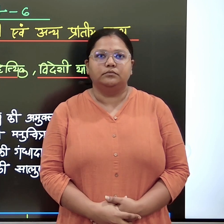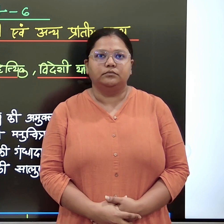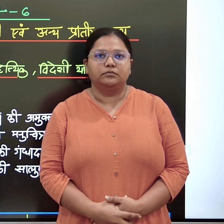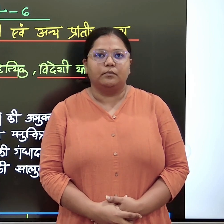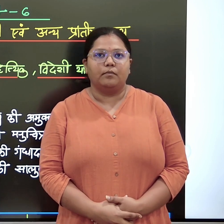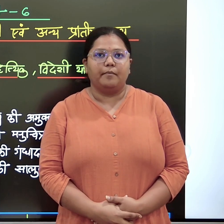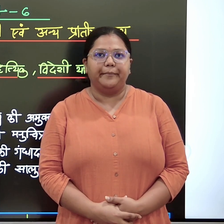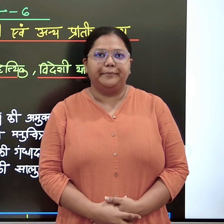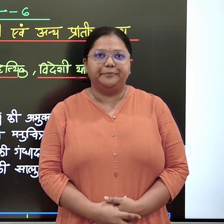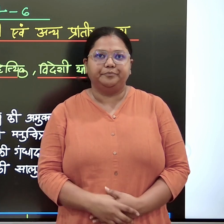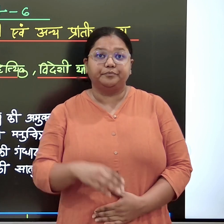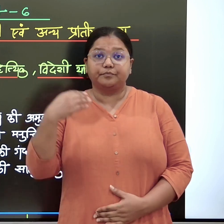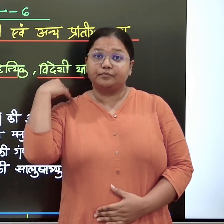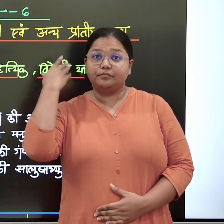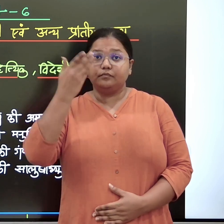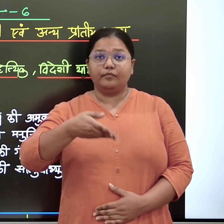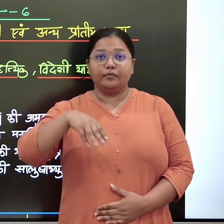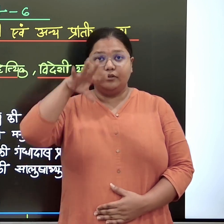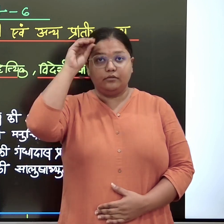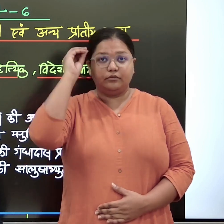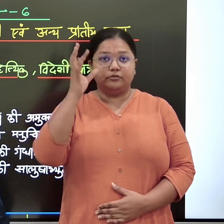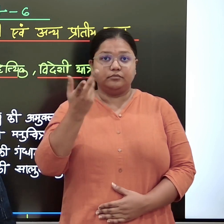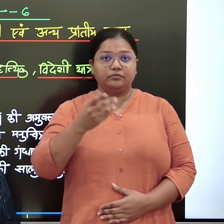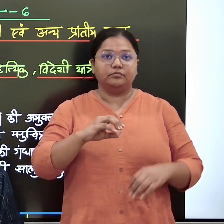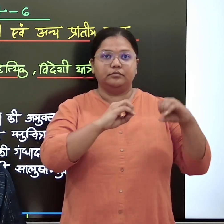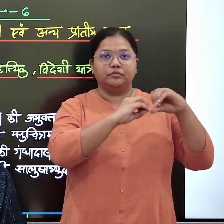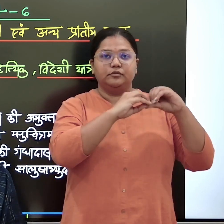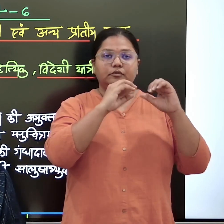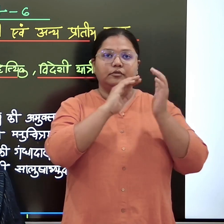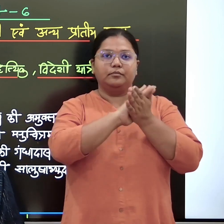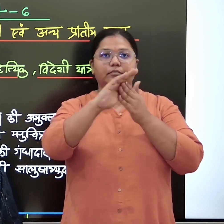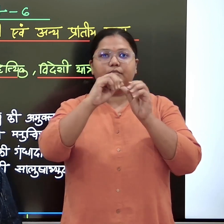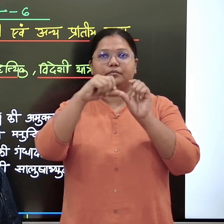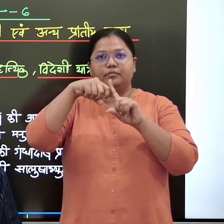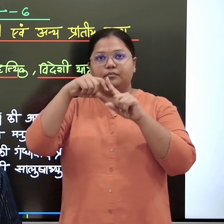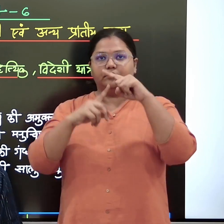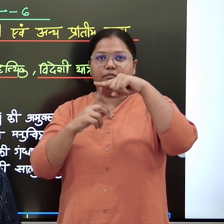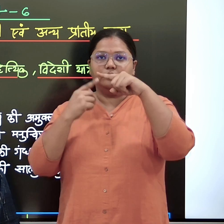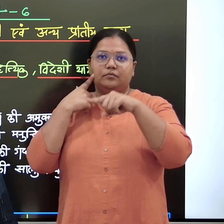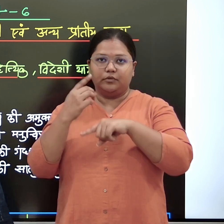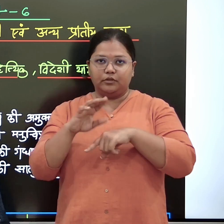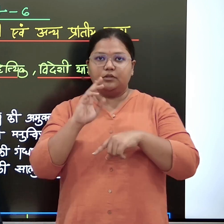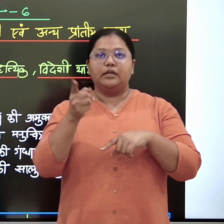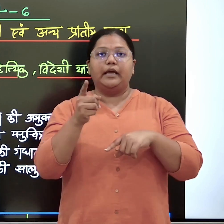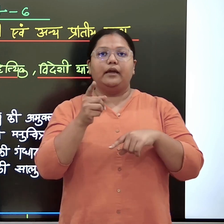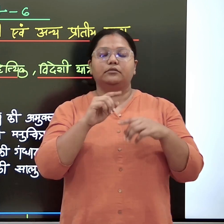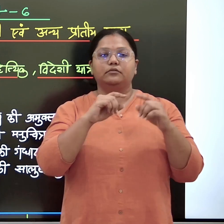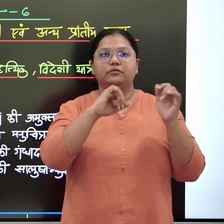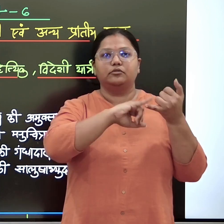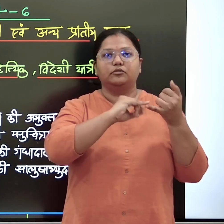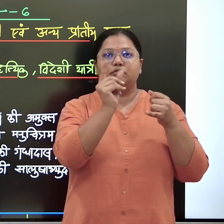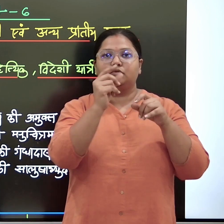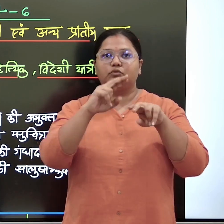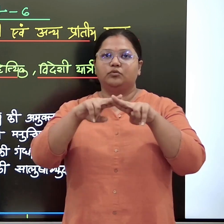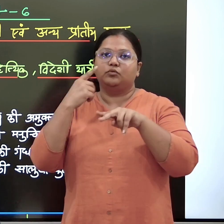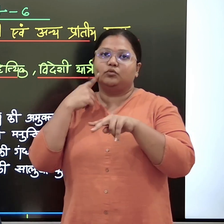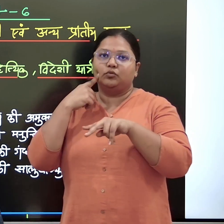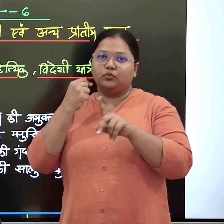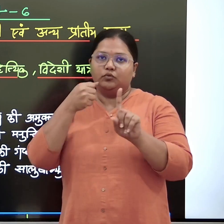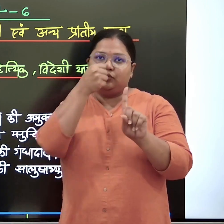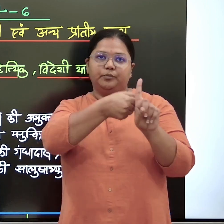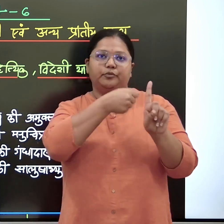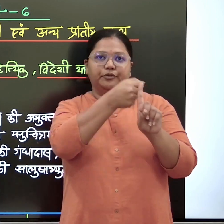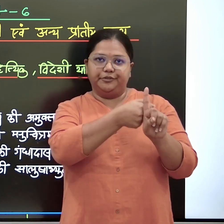तो अभी तक हमने क्या पढ़ा था, भक्ति एंड सूफी आंदोलन पढ़े थे, है ना। तो आगे जो हम नया चैप्टर